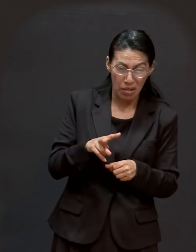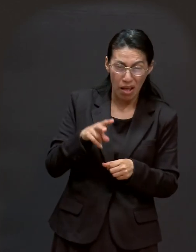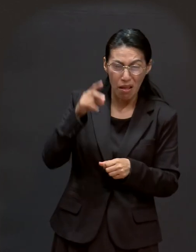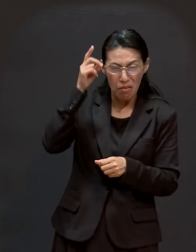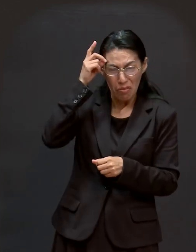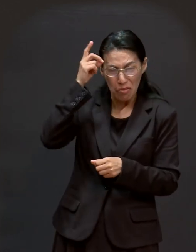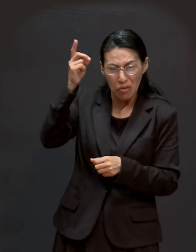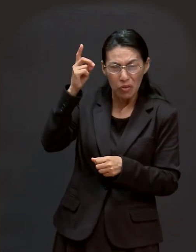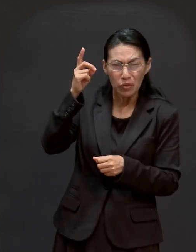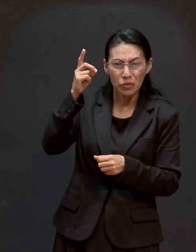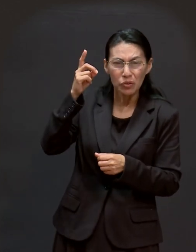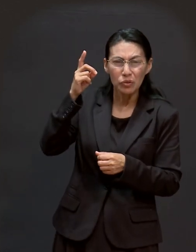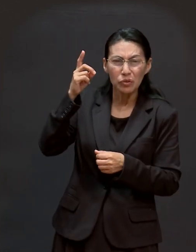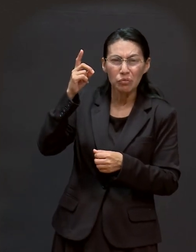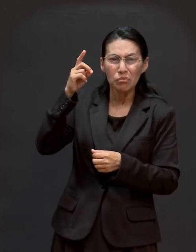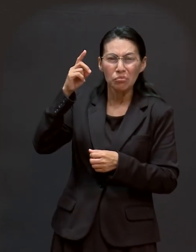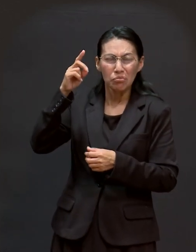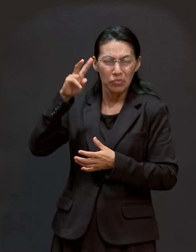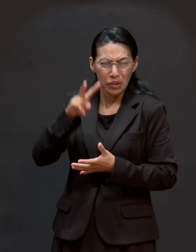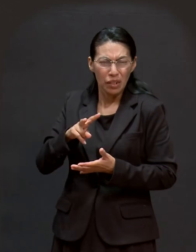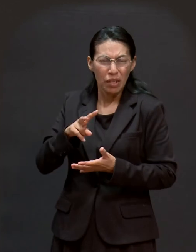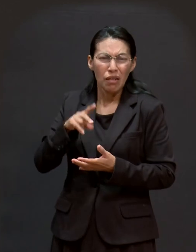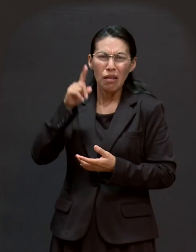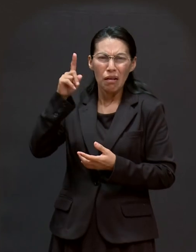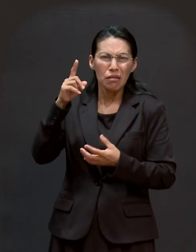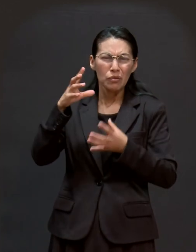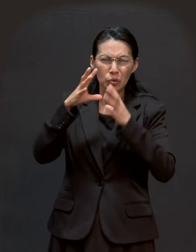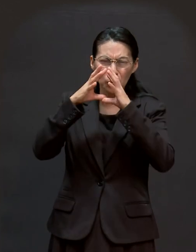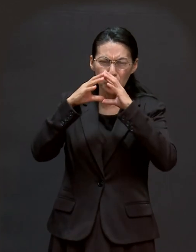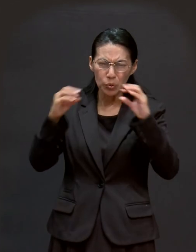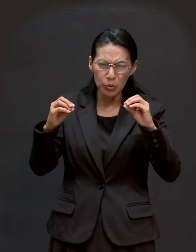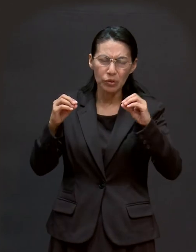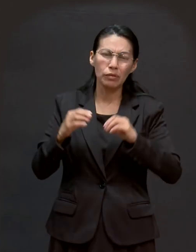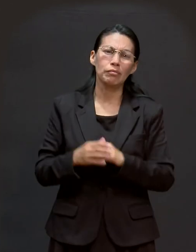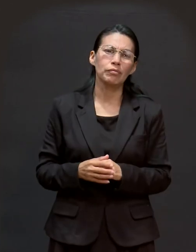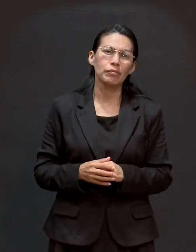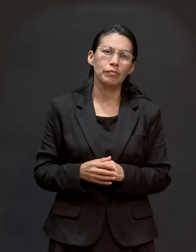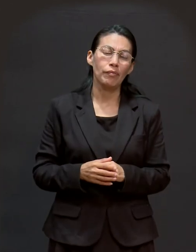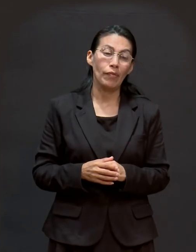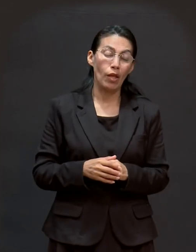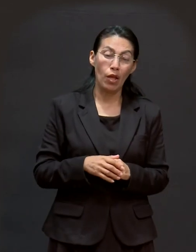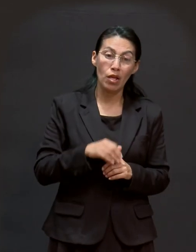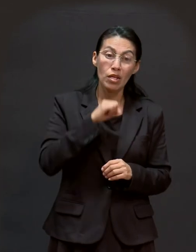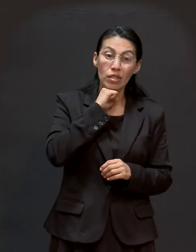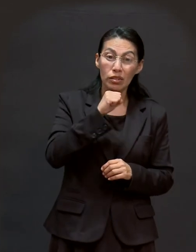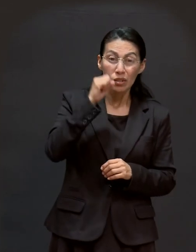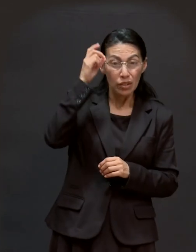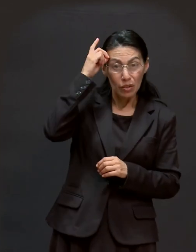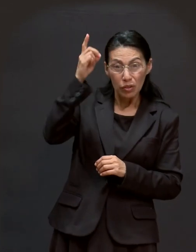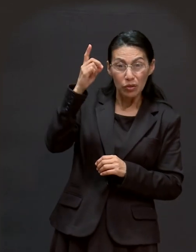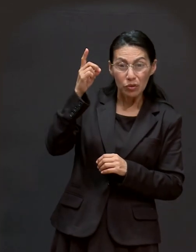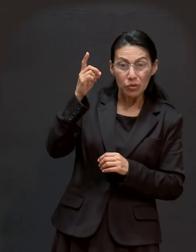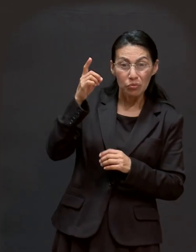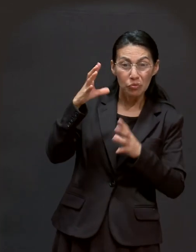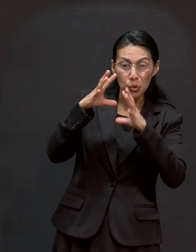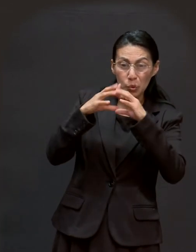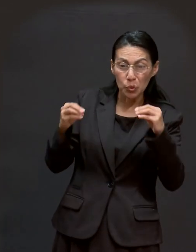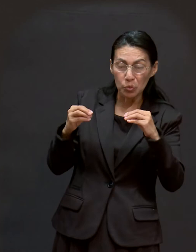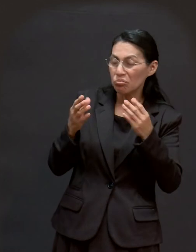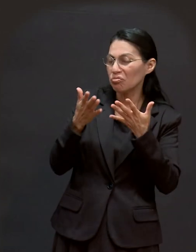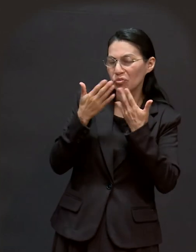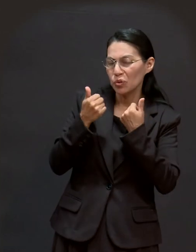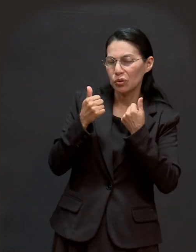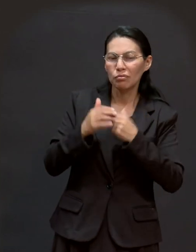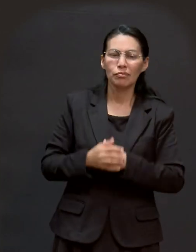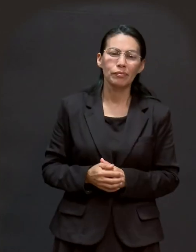existe sanidad sin la intervención de dios tan sencillo como eso pero en esta ocasión yo estoy